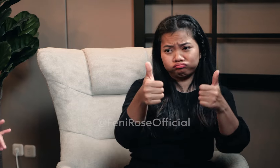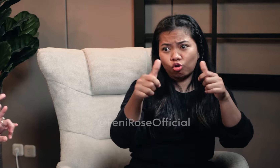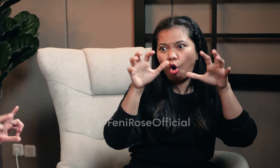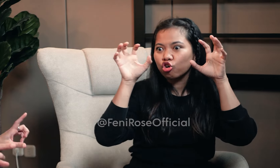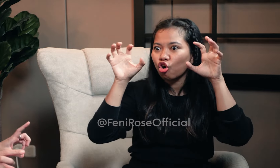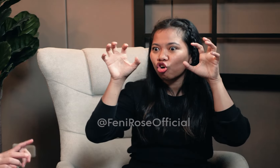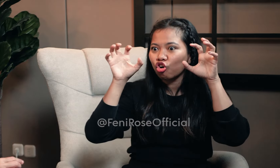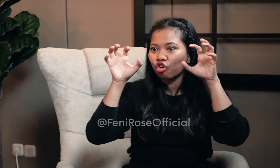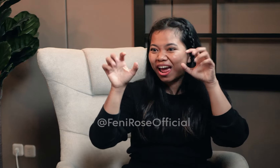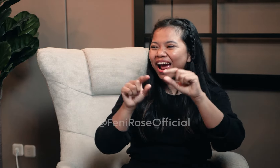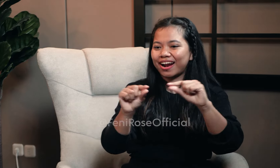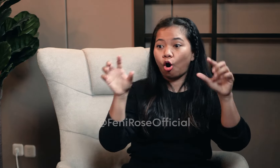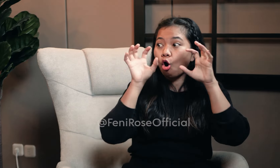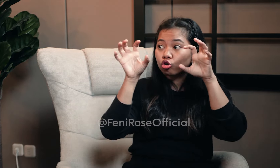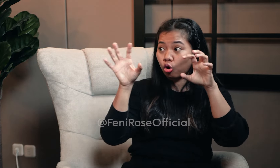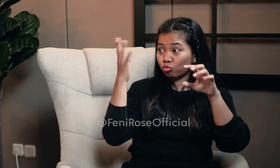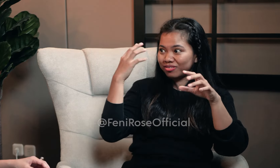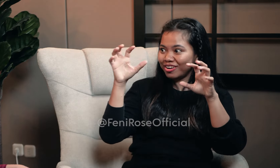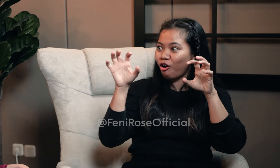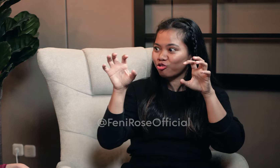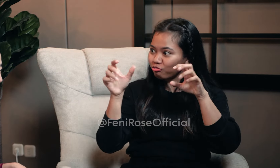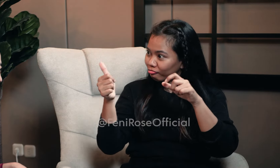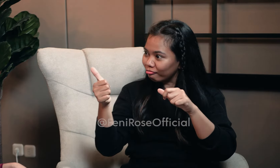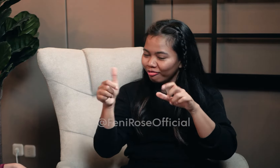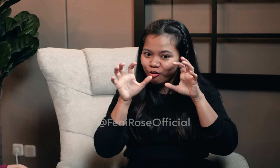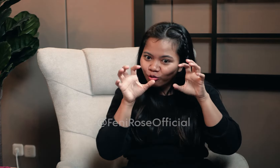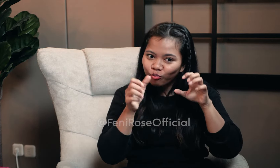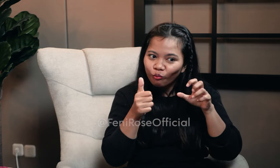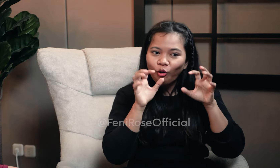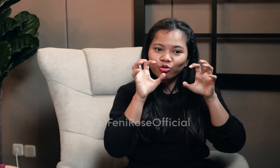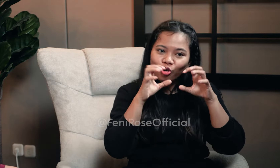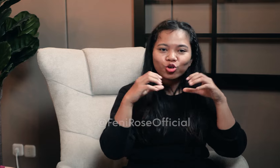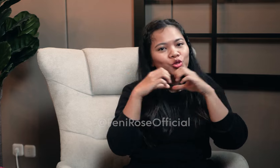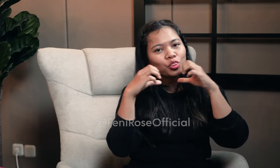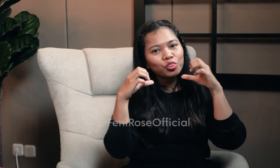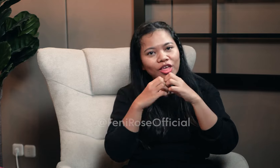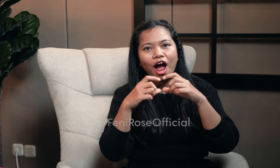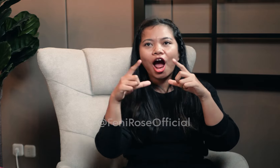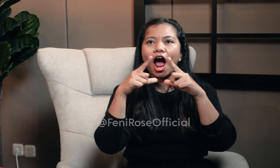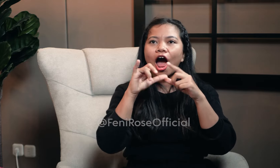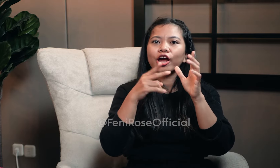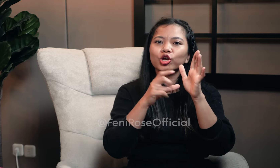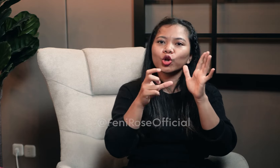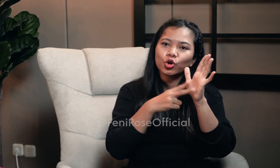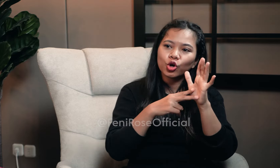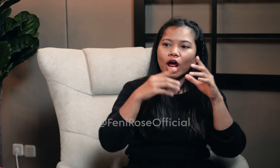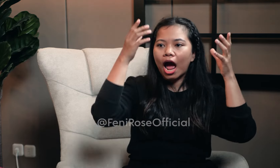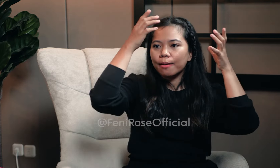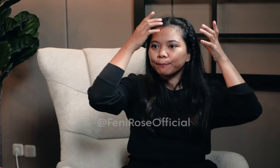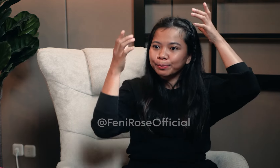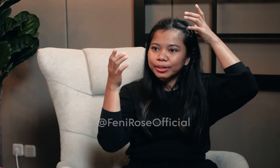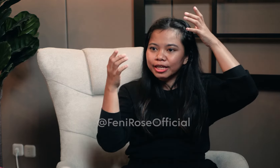subtitel ada subtitle horor film horor Heeh teman-teman Tul itu suka atau percintaan